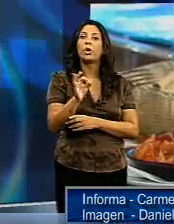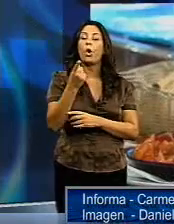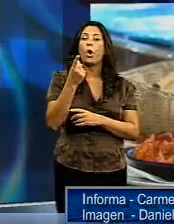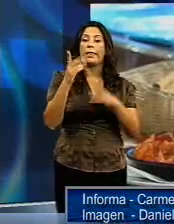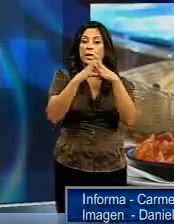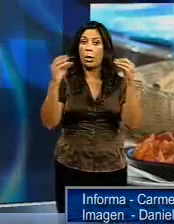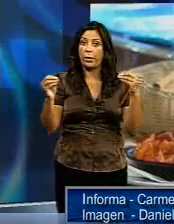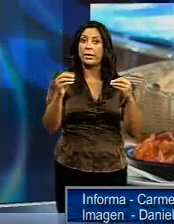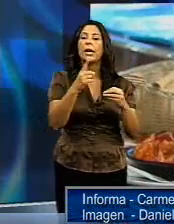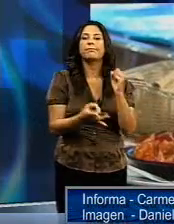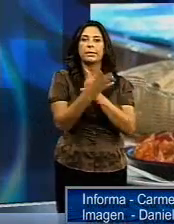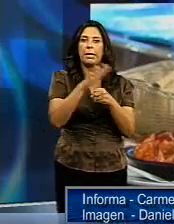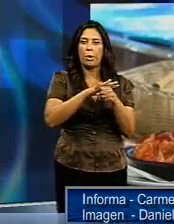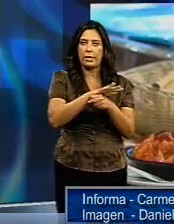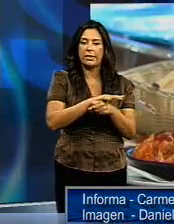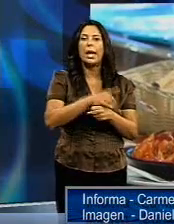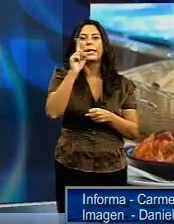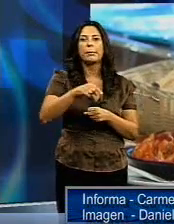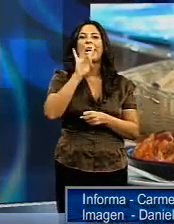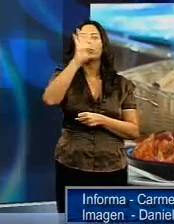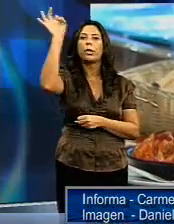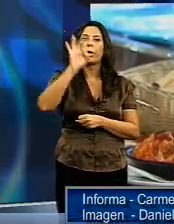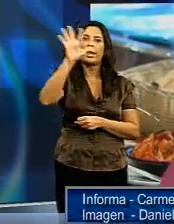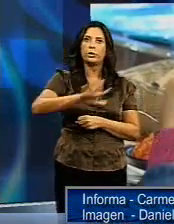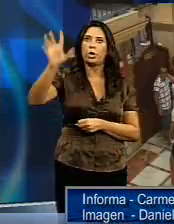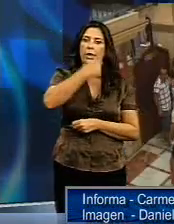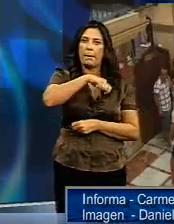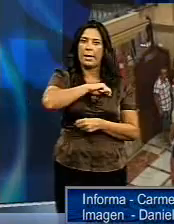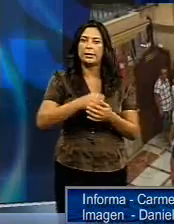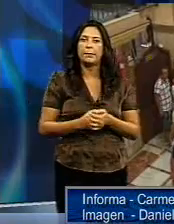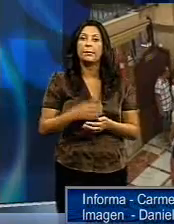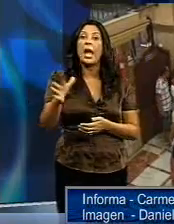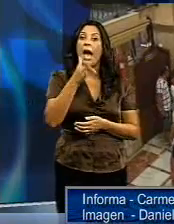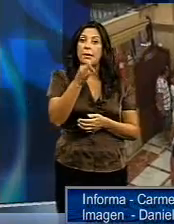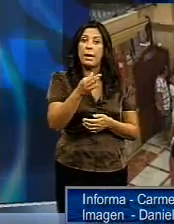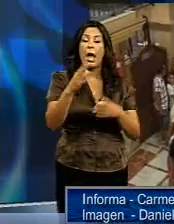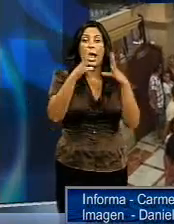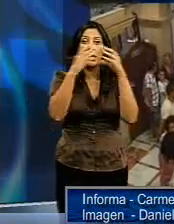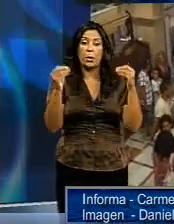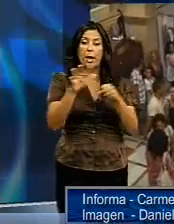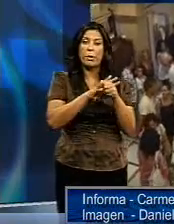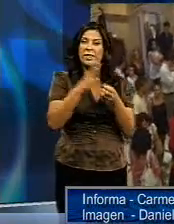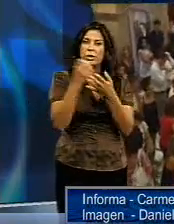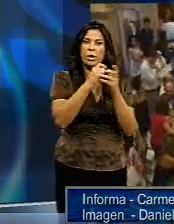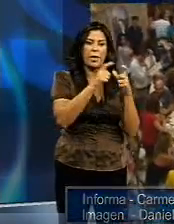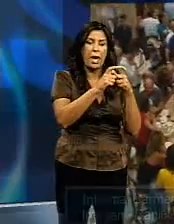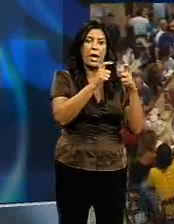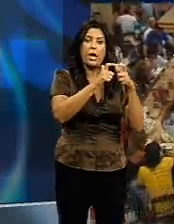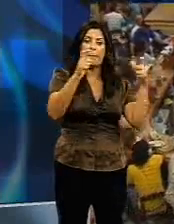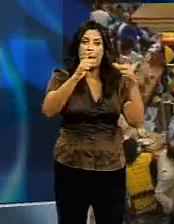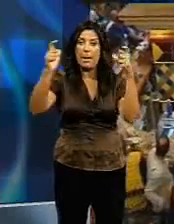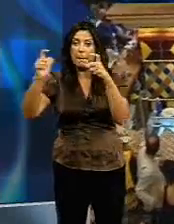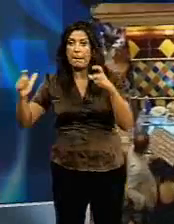región y un 14% del total nacional. Además, es la segunda provincia andaluza que menos ha incrementado su